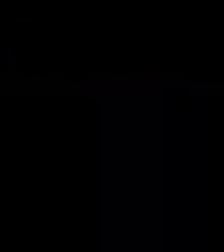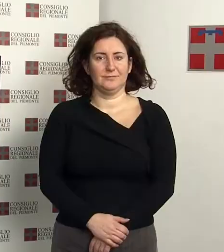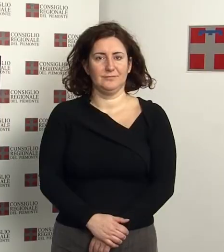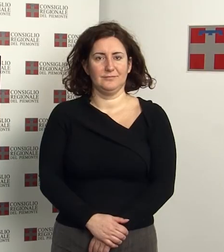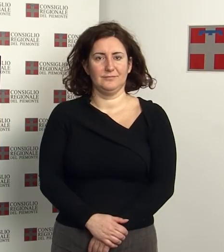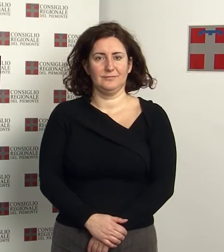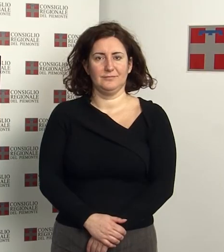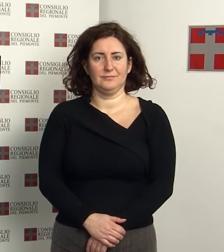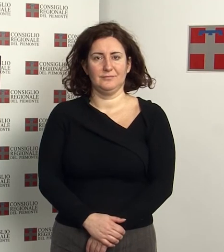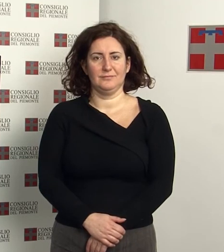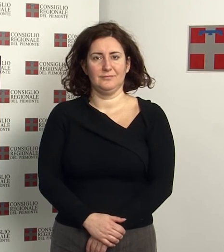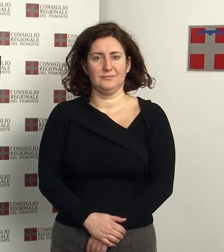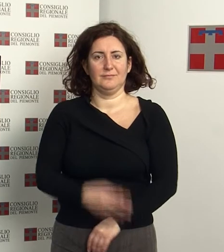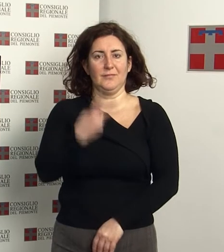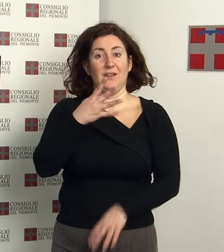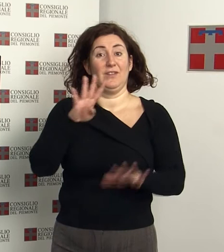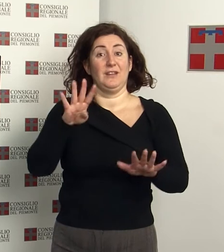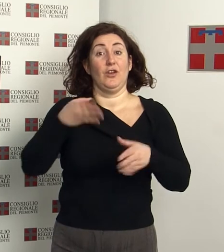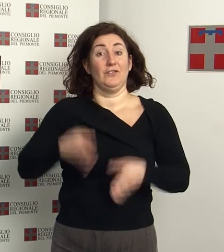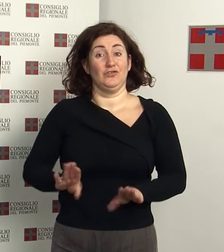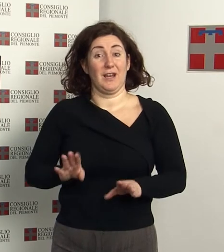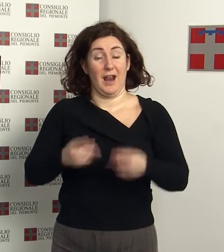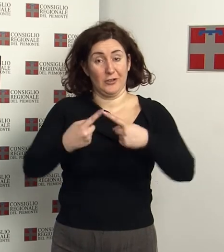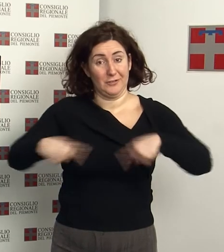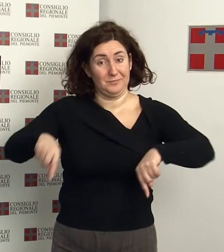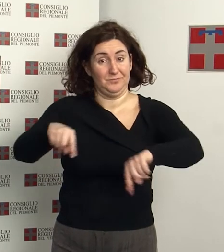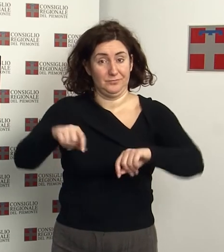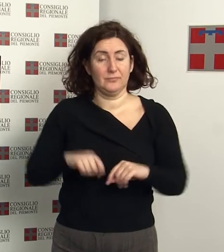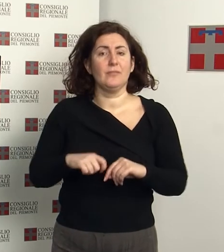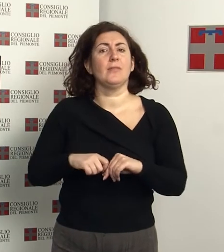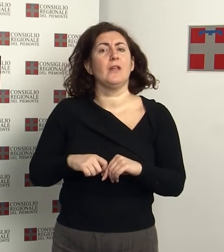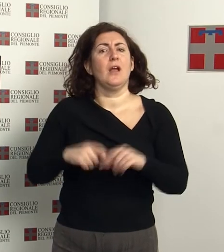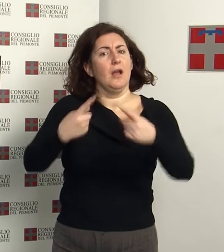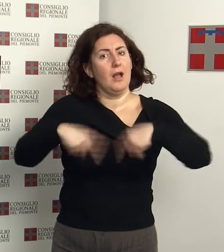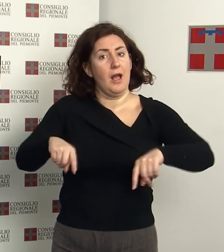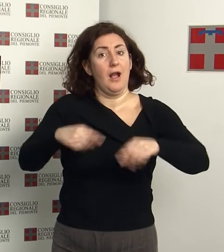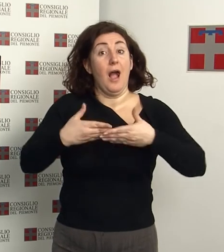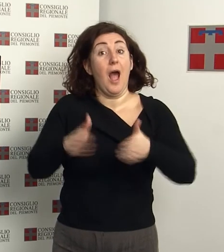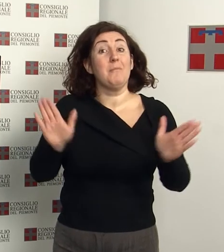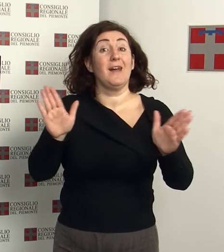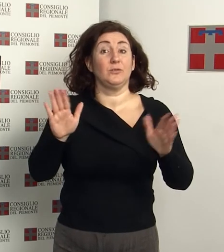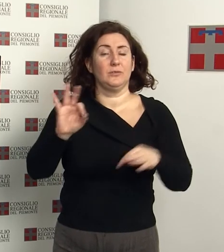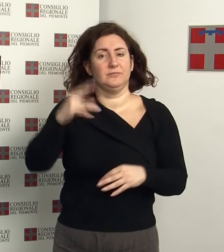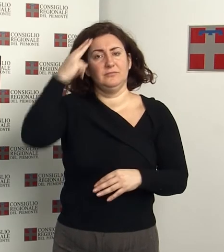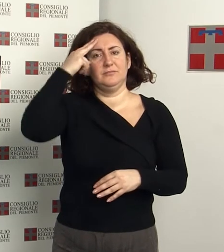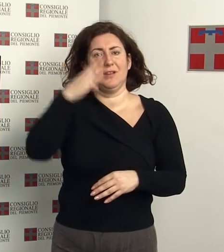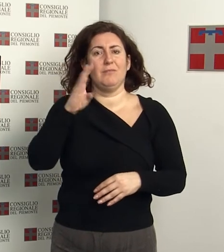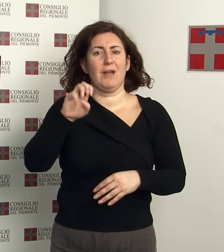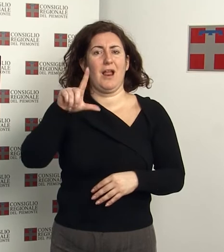seduta del 29 gennaio in apertura di seduta è stato commemorato vittorio beltrami già consigliere regionale delle prime